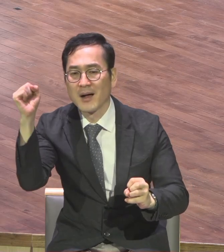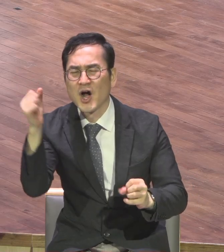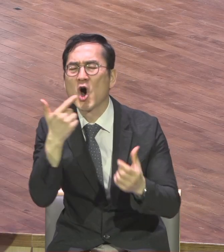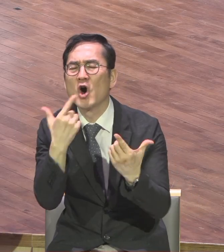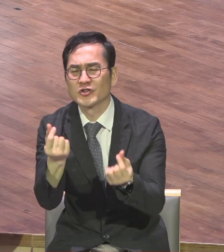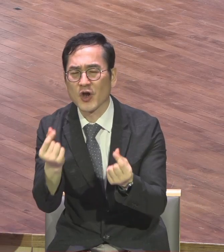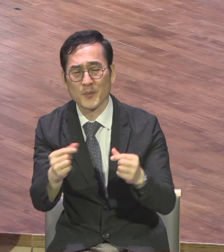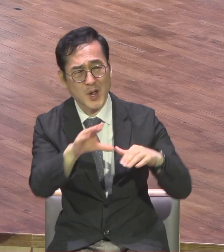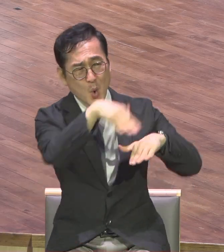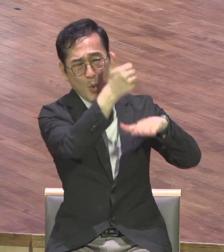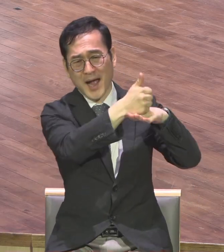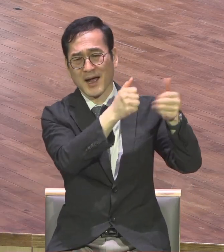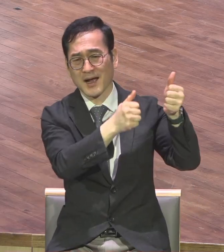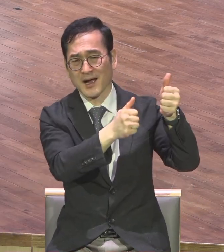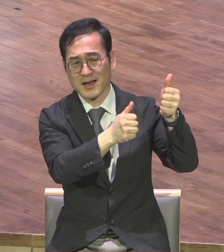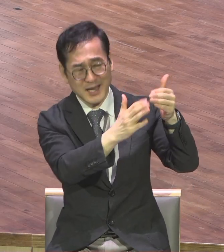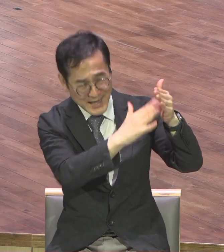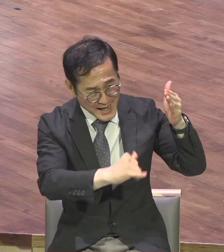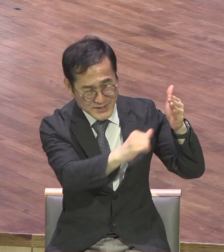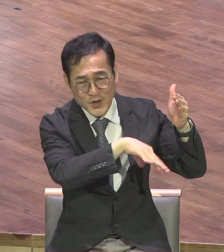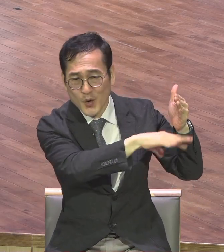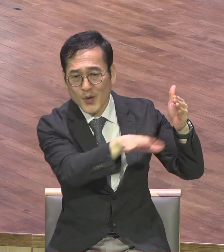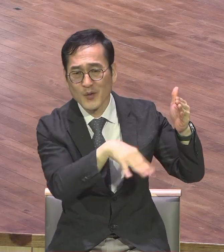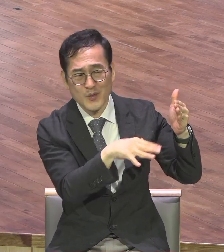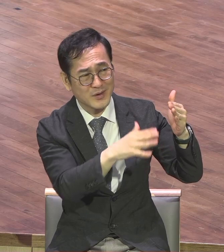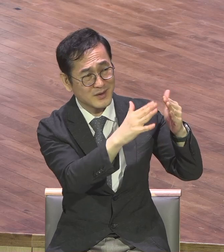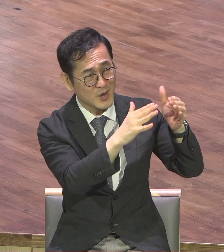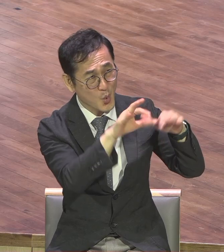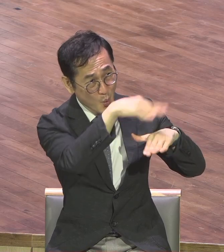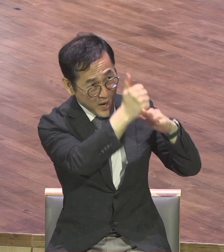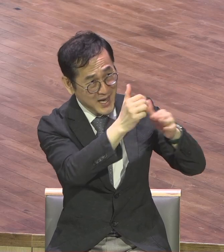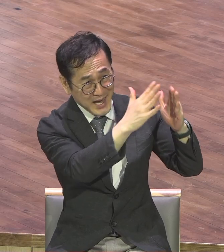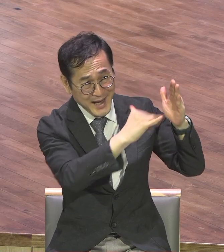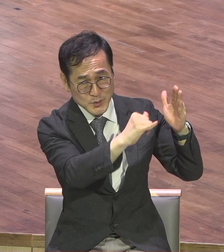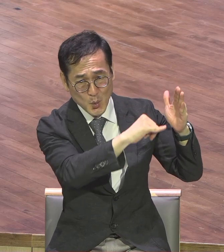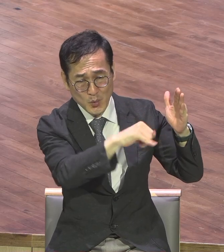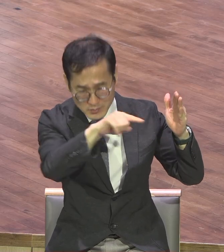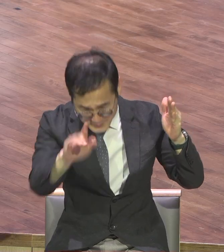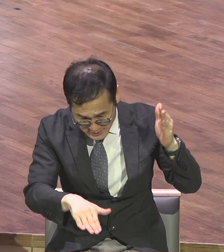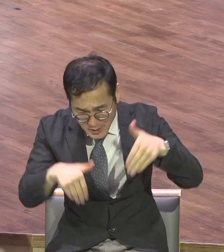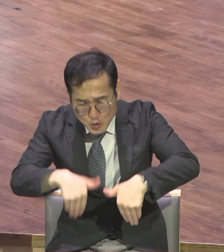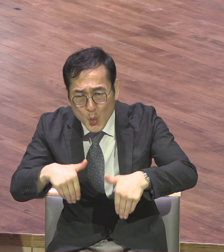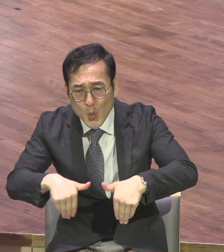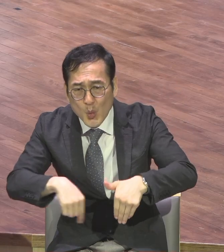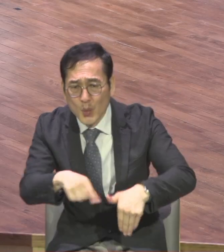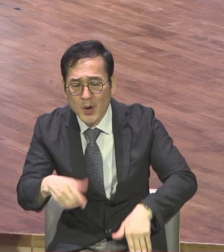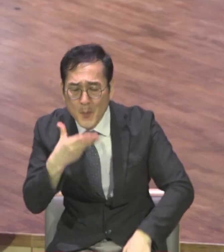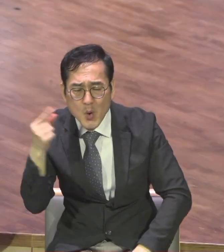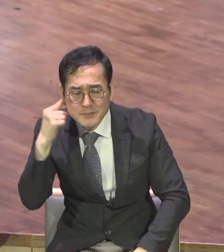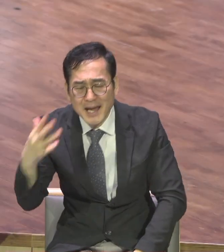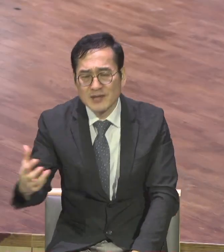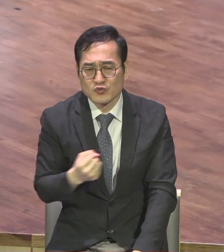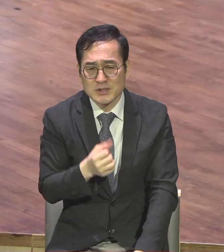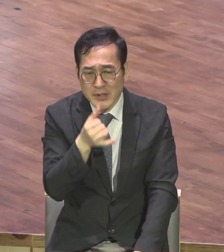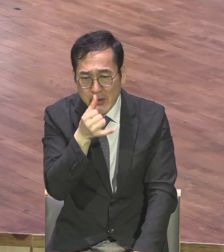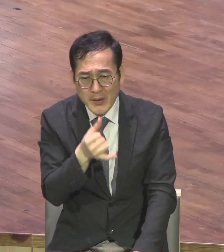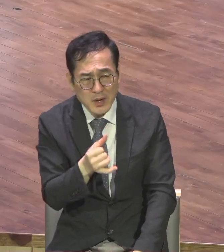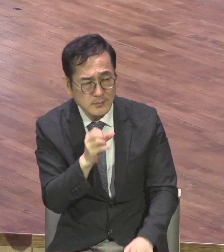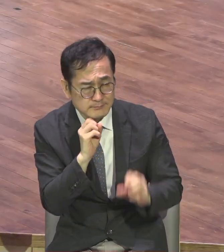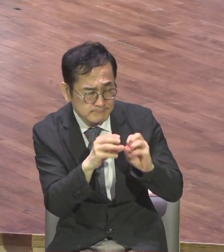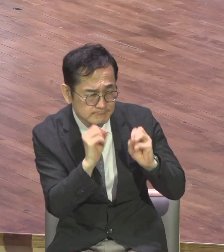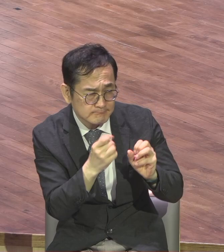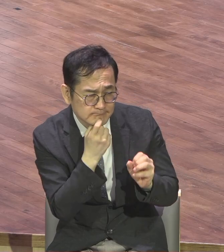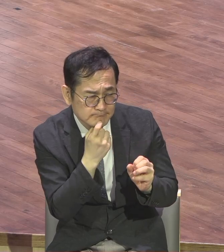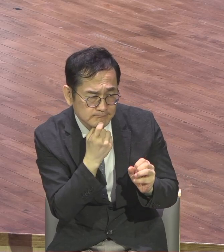이 황제 집안을 복음하는 이런 일을 했단 말이요. 지금 우리 예원교회가